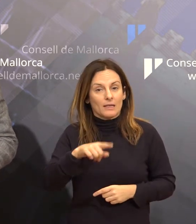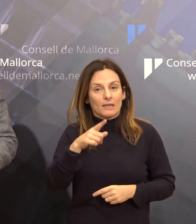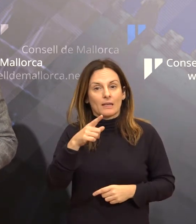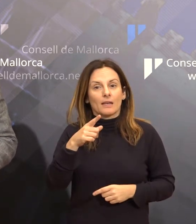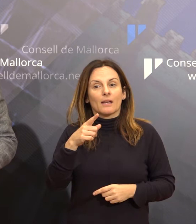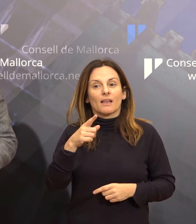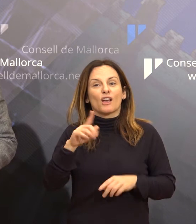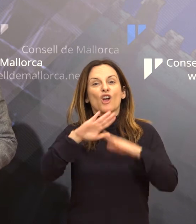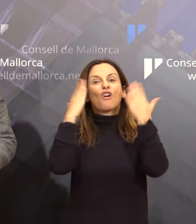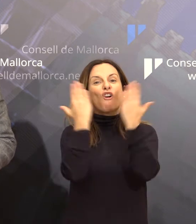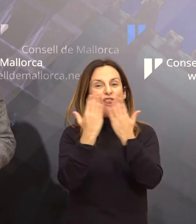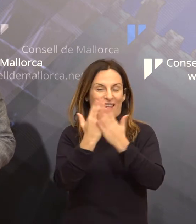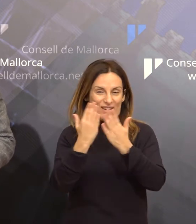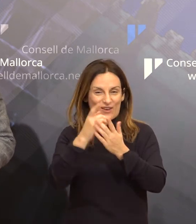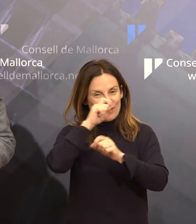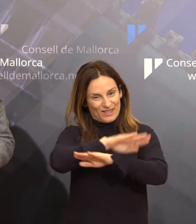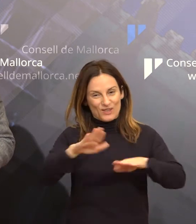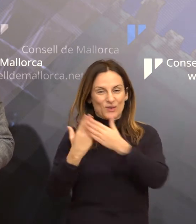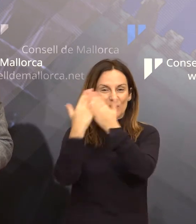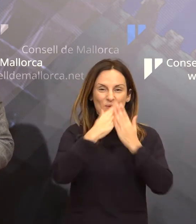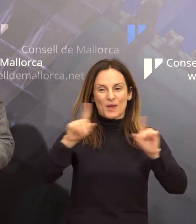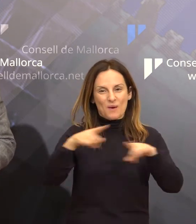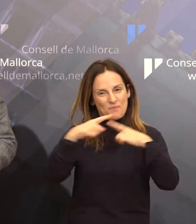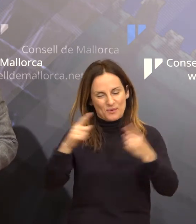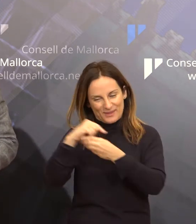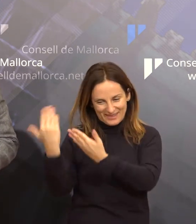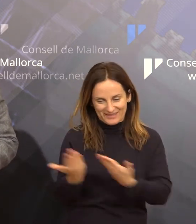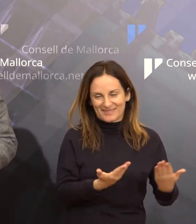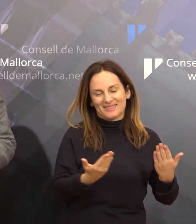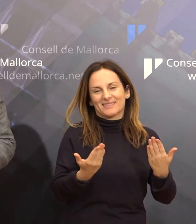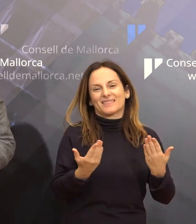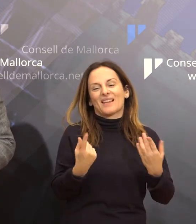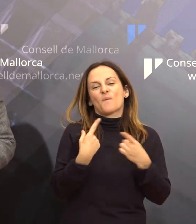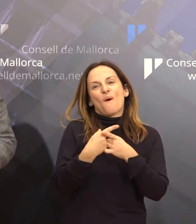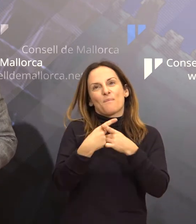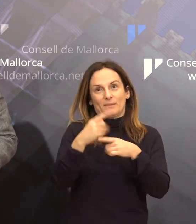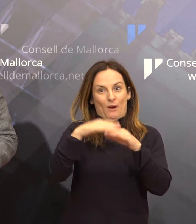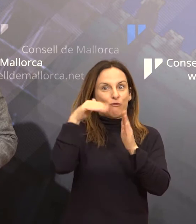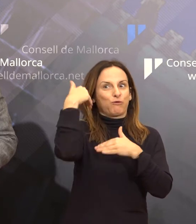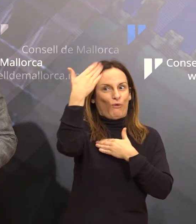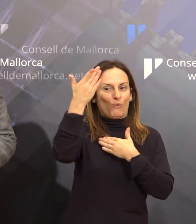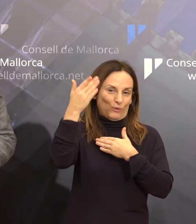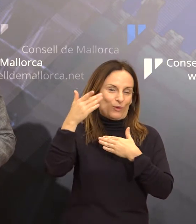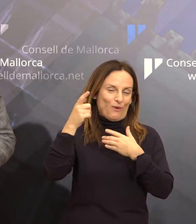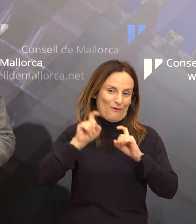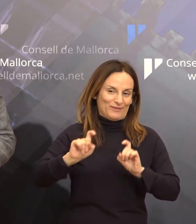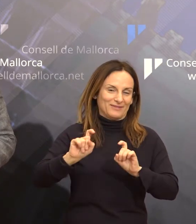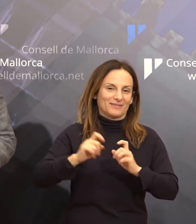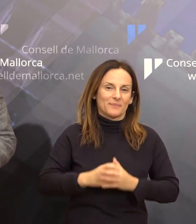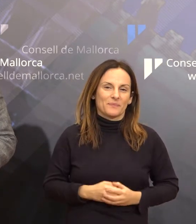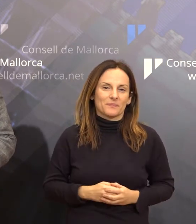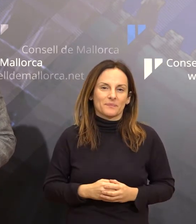colegios de niños que estudian música y tratamos de compartir con lo que es el futuro también va